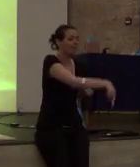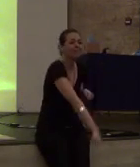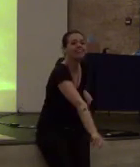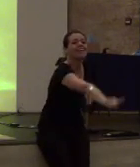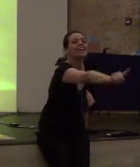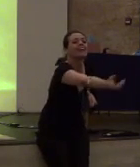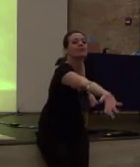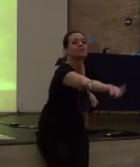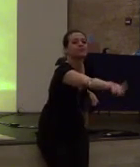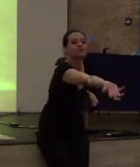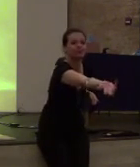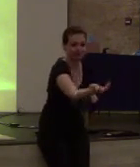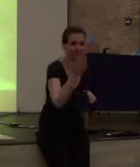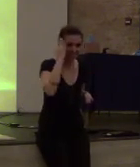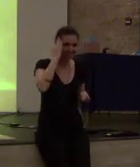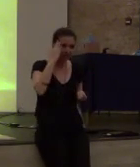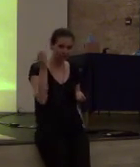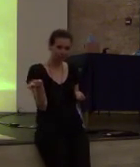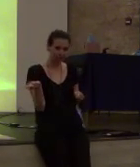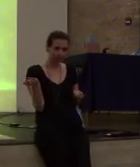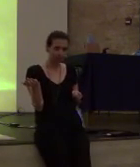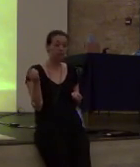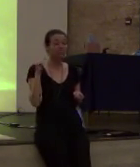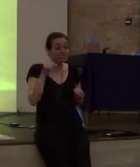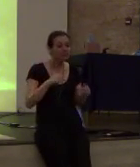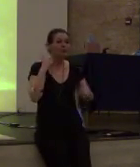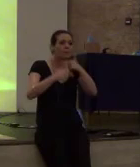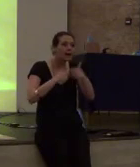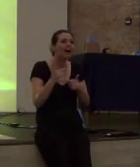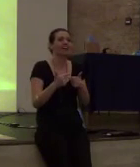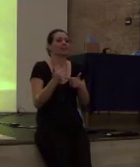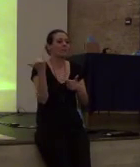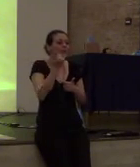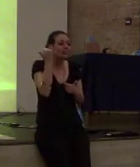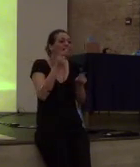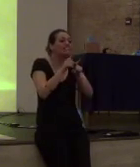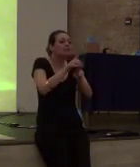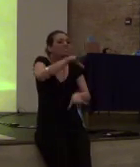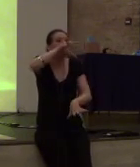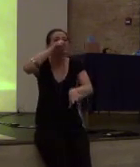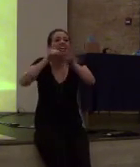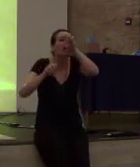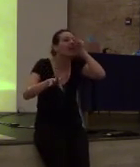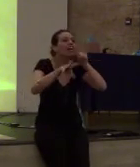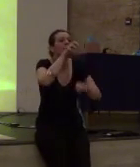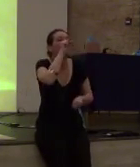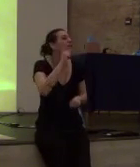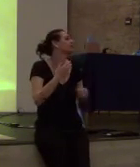canta, quando eu conto a história ele vai emitindo sons, né, para que a gente crie realmente